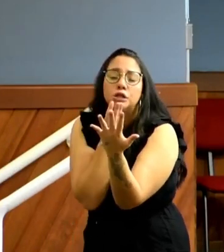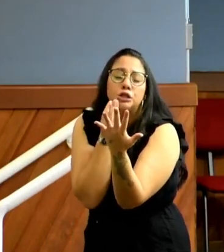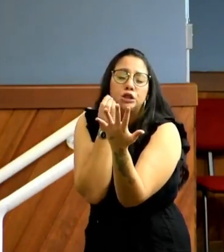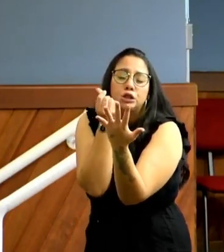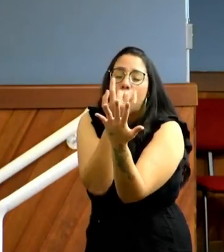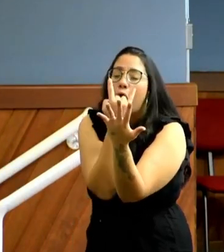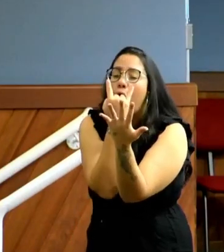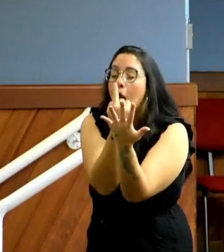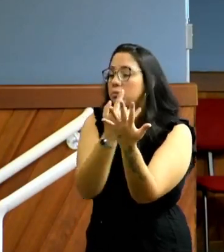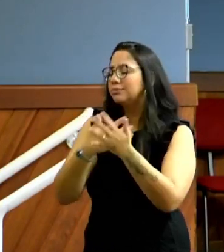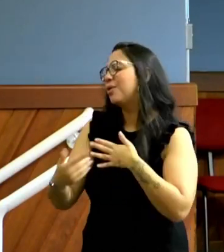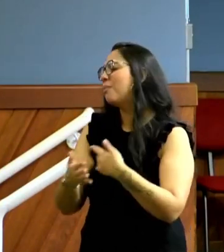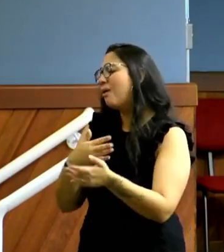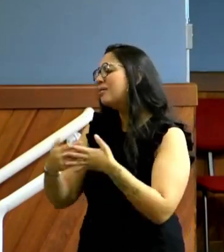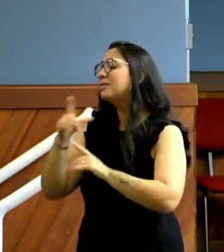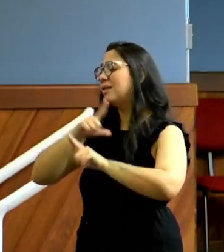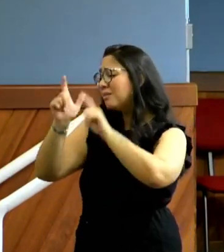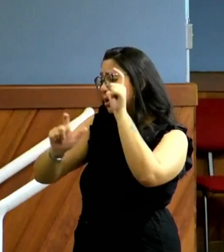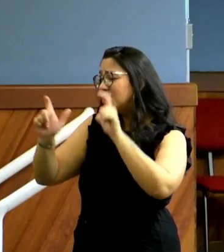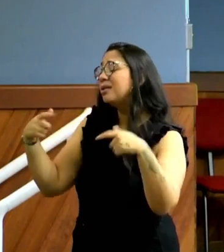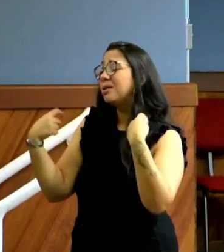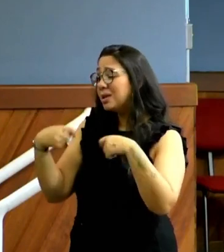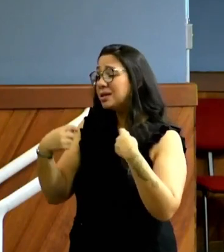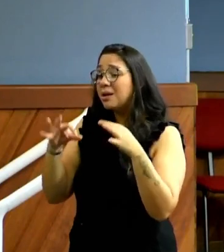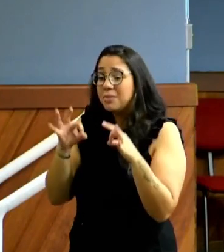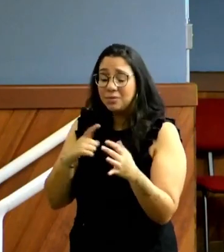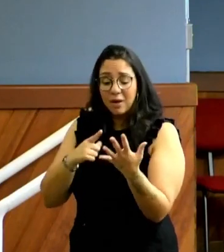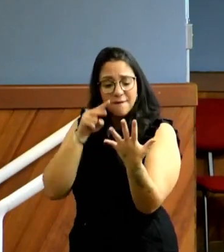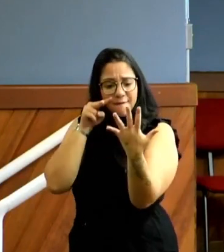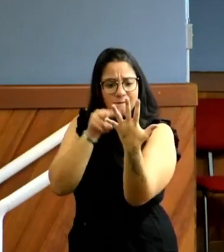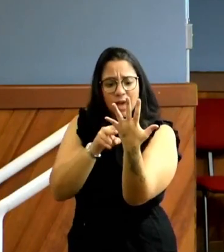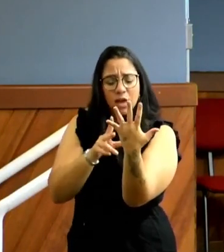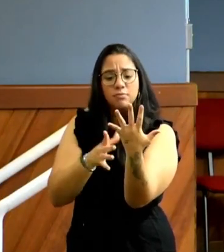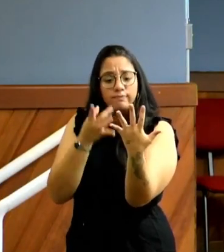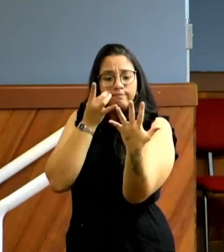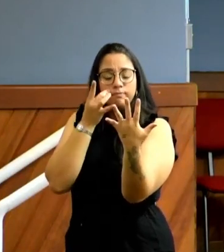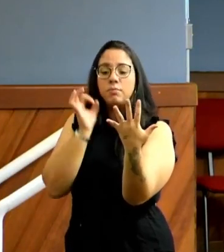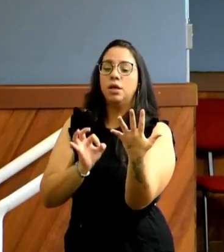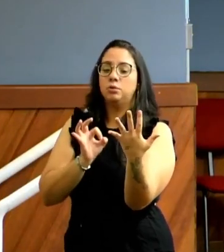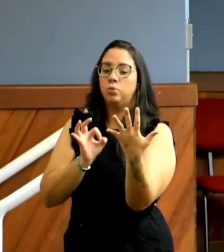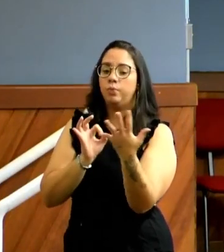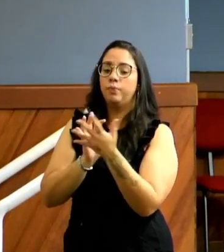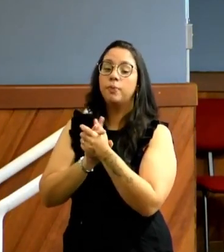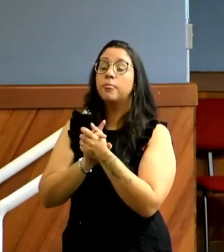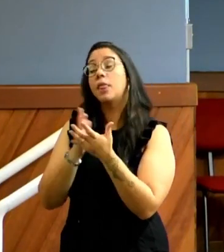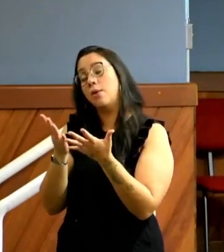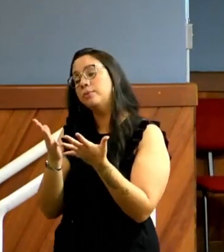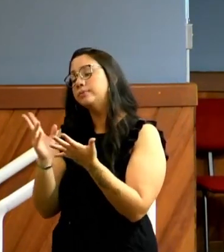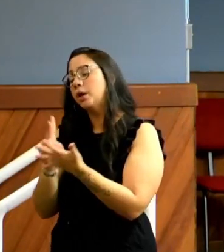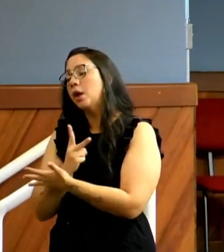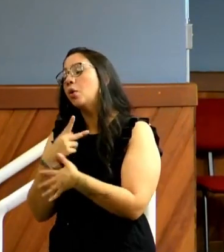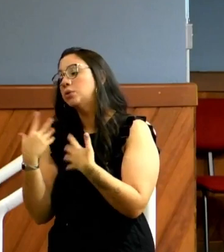importa, né? Tem documentos que precisam ser vistos na sua completude, né? É, e aí o que aconteceu? Aí a